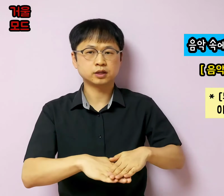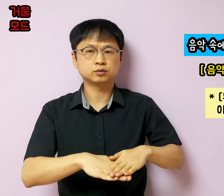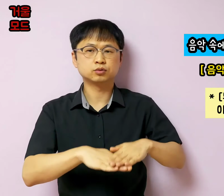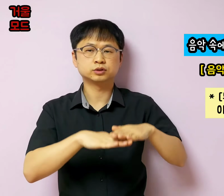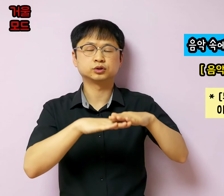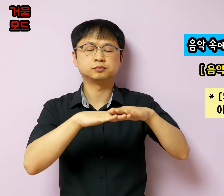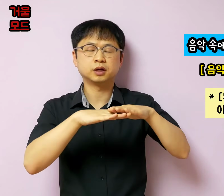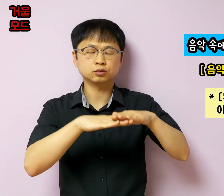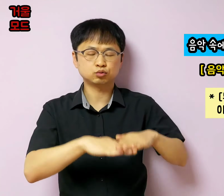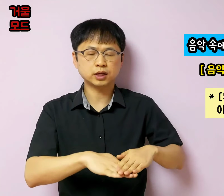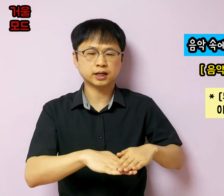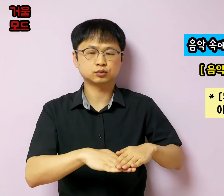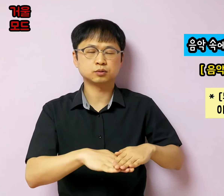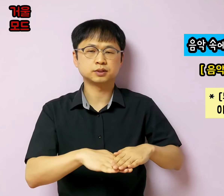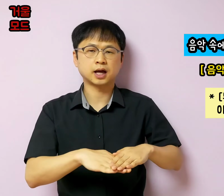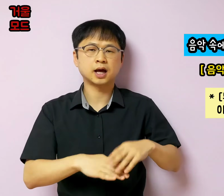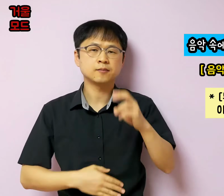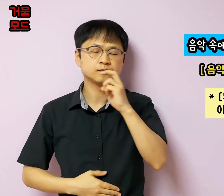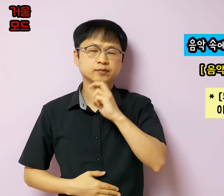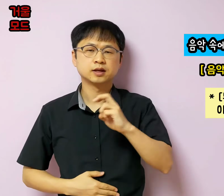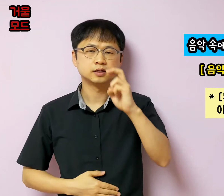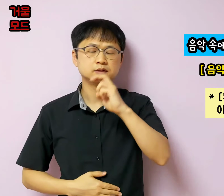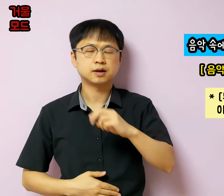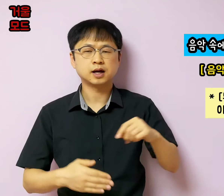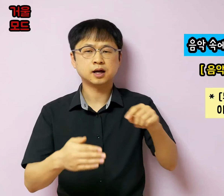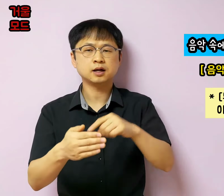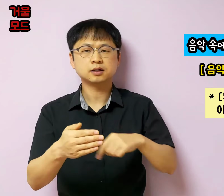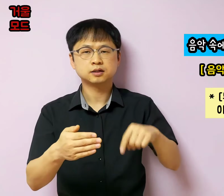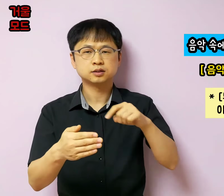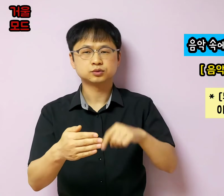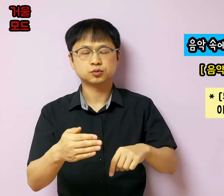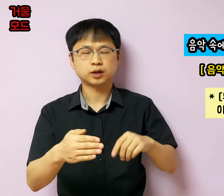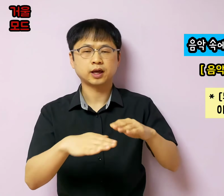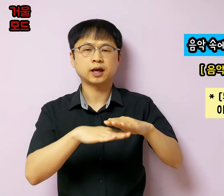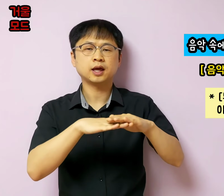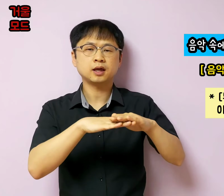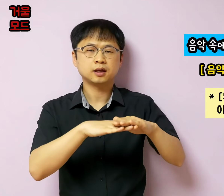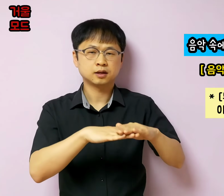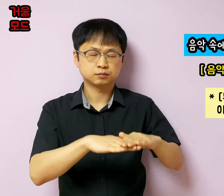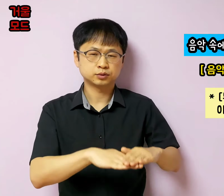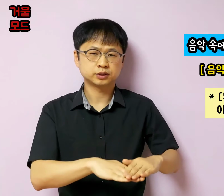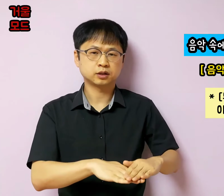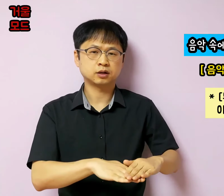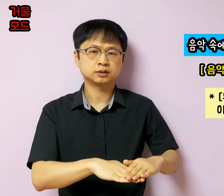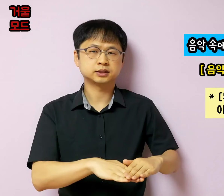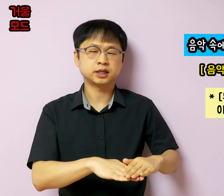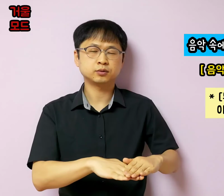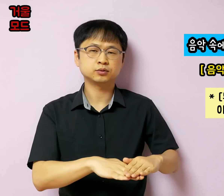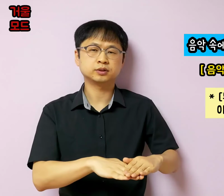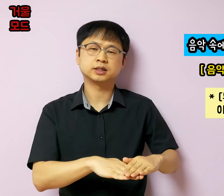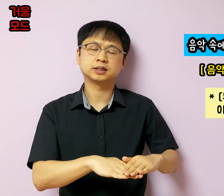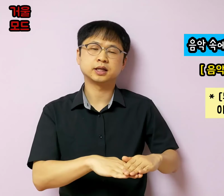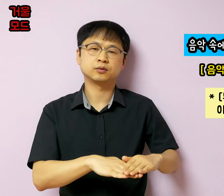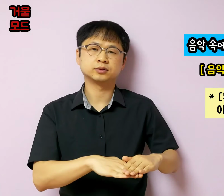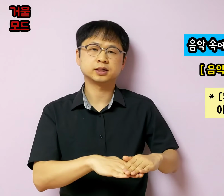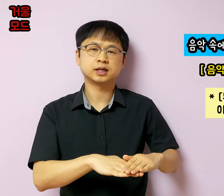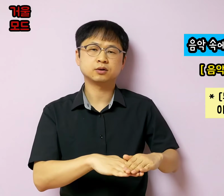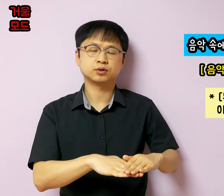내려 눌러주시면 두다라는 수어입니다. 음악 속에 묻혀 지내온 이라는 내용은